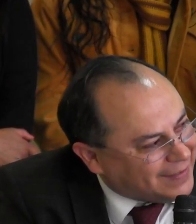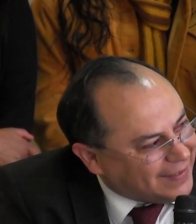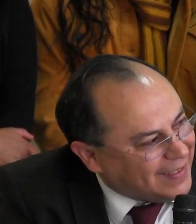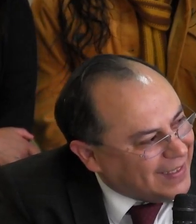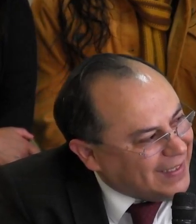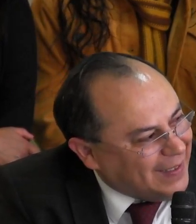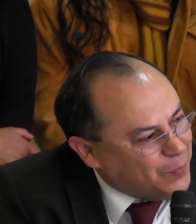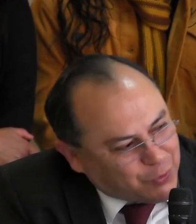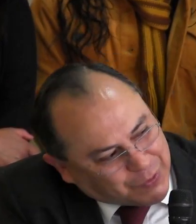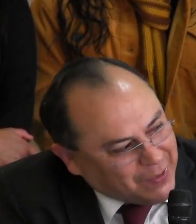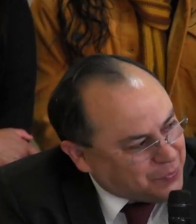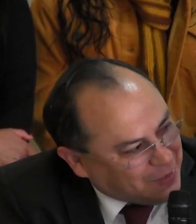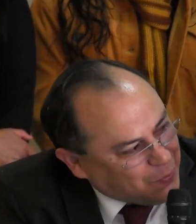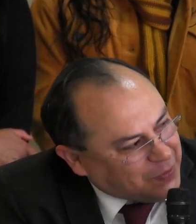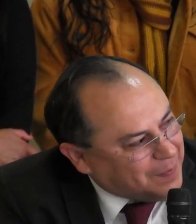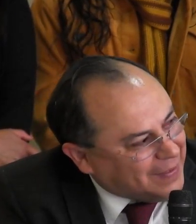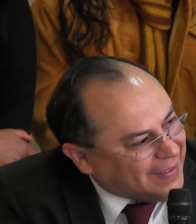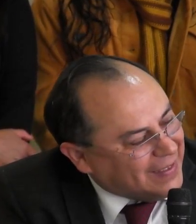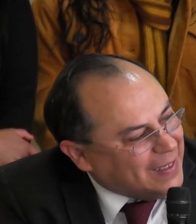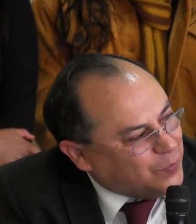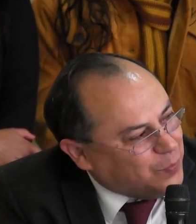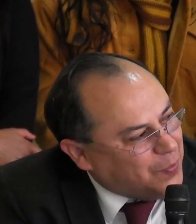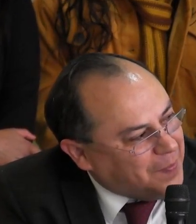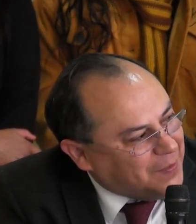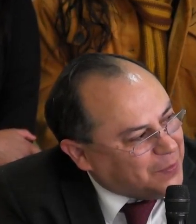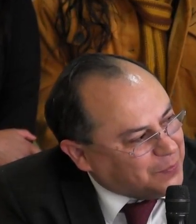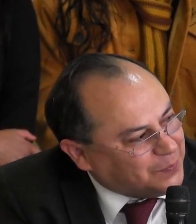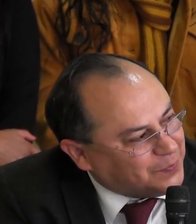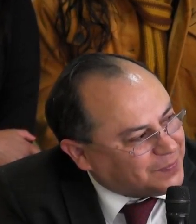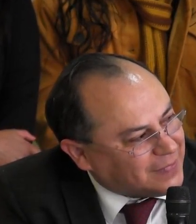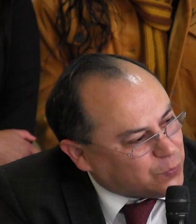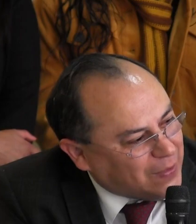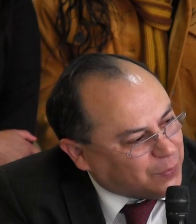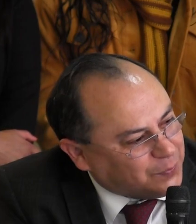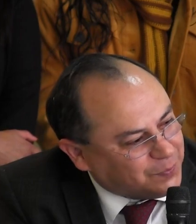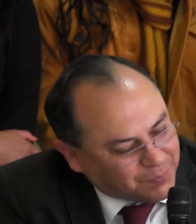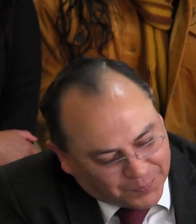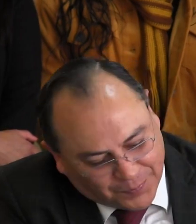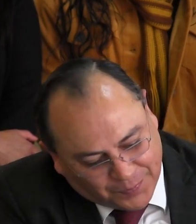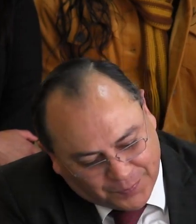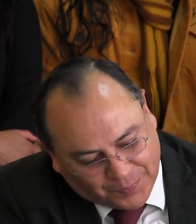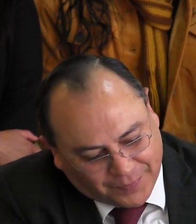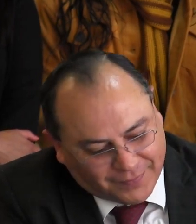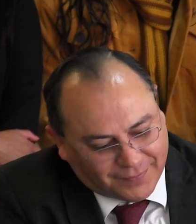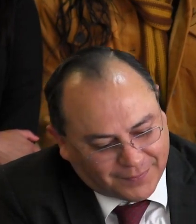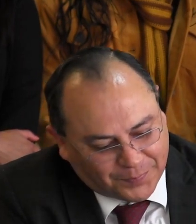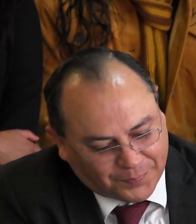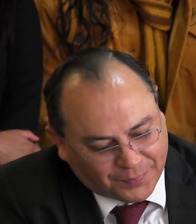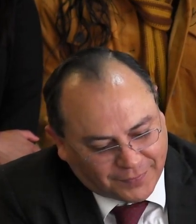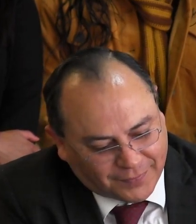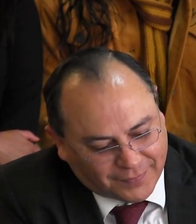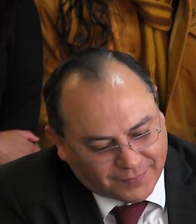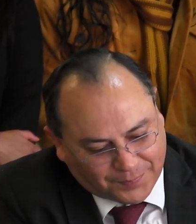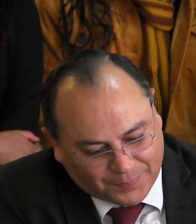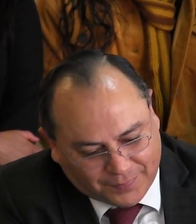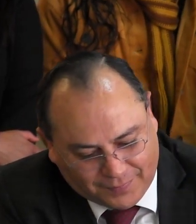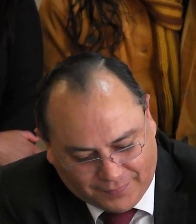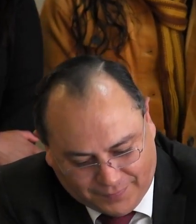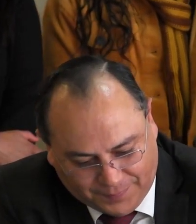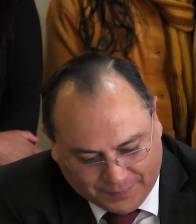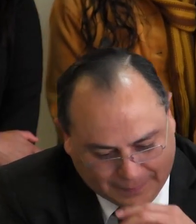escucharte, y muchos años de lucha para tu movimiento. ¿Es cuánto? Gracias,